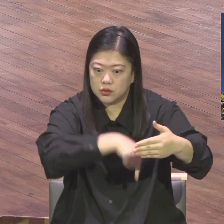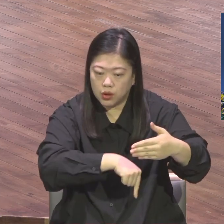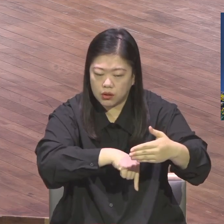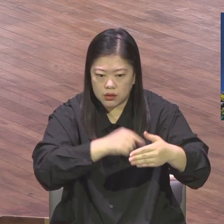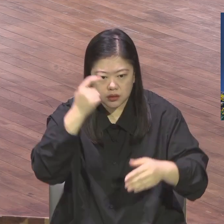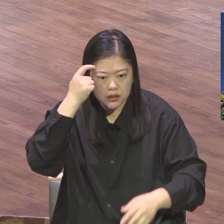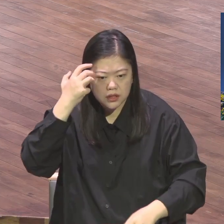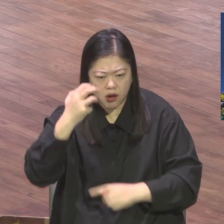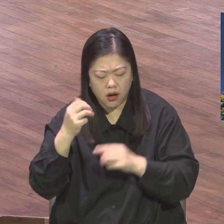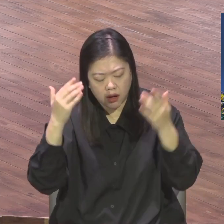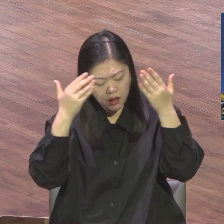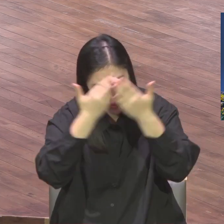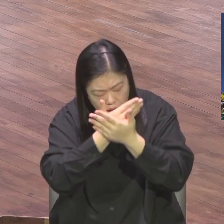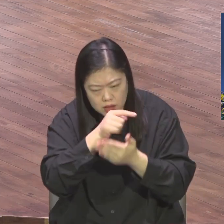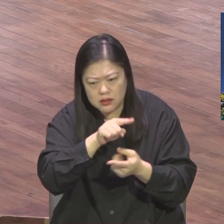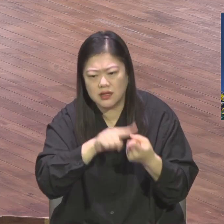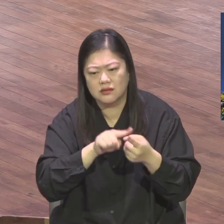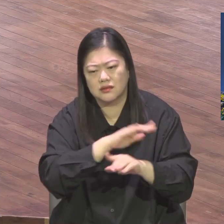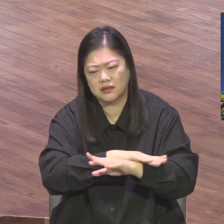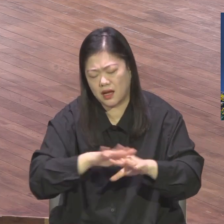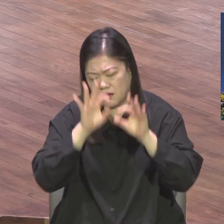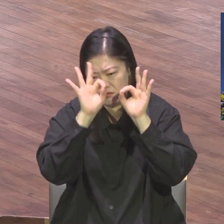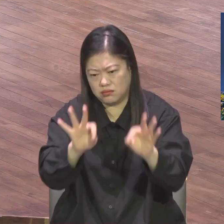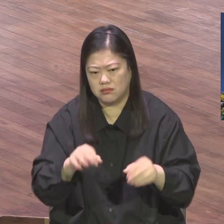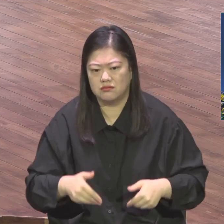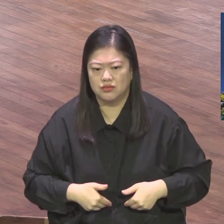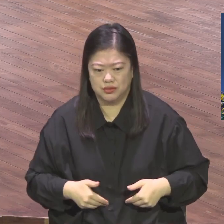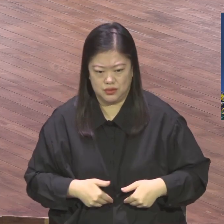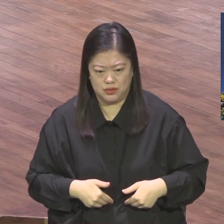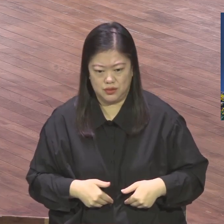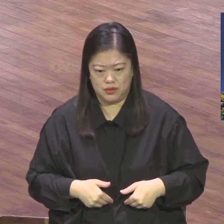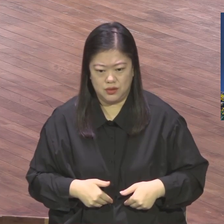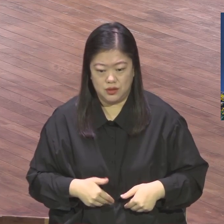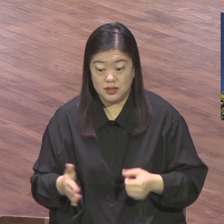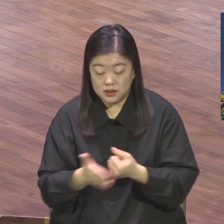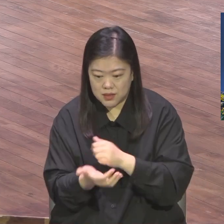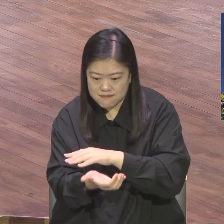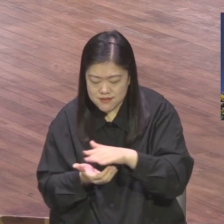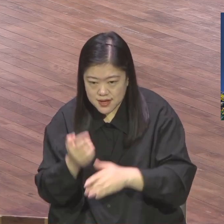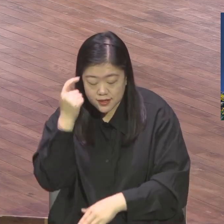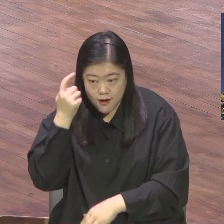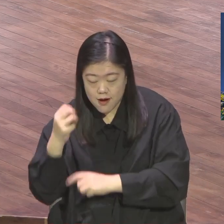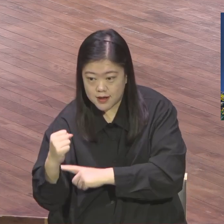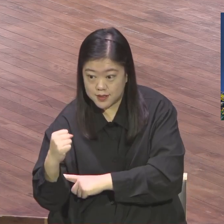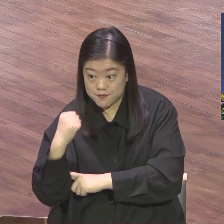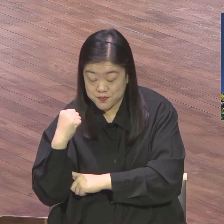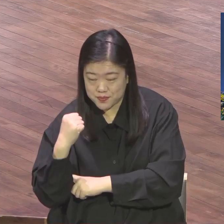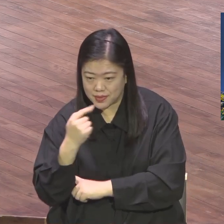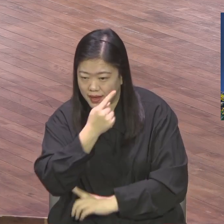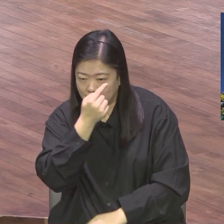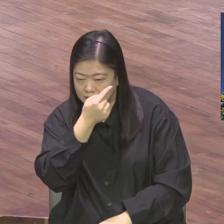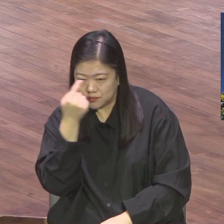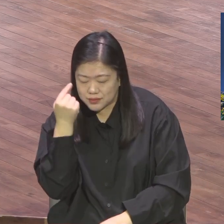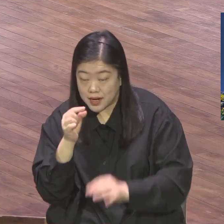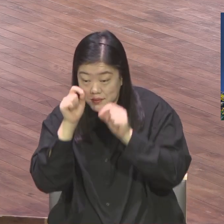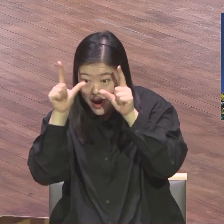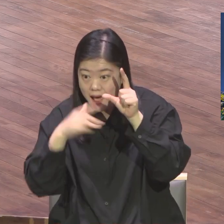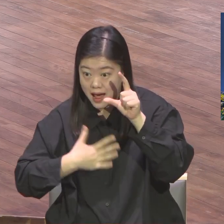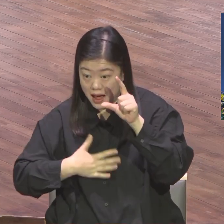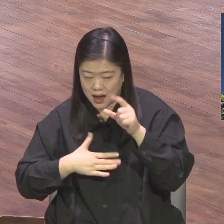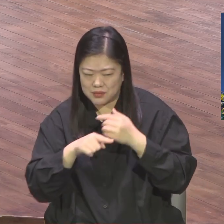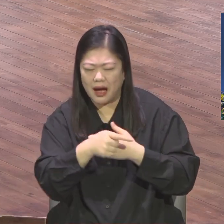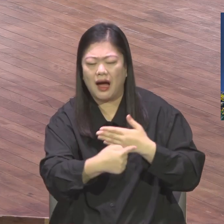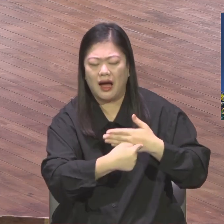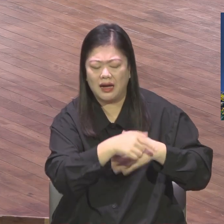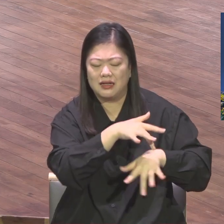싸움을 할 수 있도록 영적 싸움을 싸울 수 있도록 그렇게 우리 렘넌트 위원회에서 참